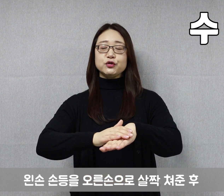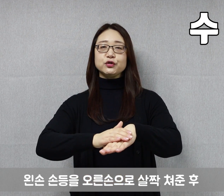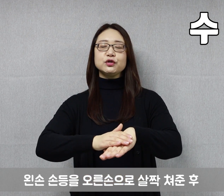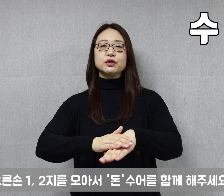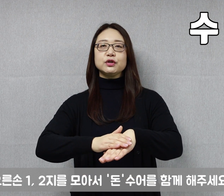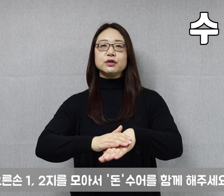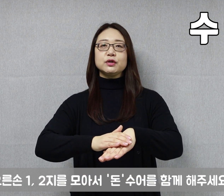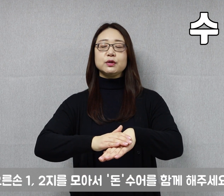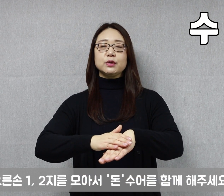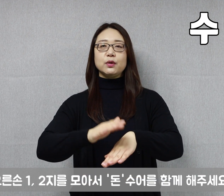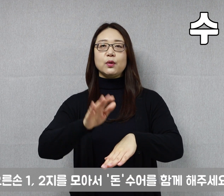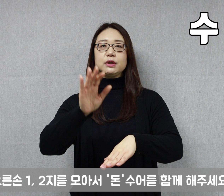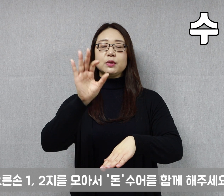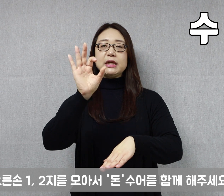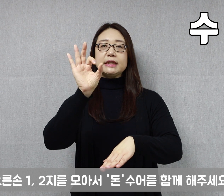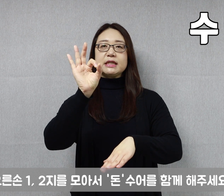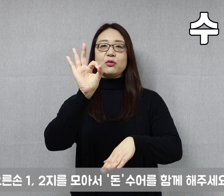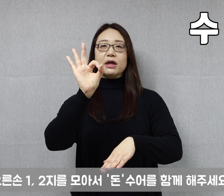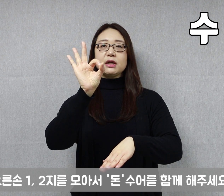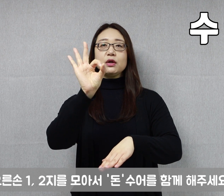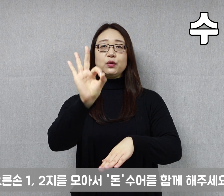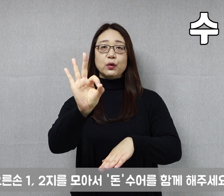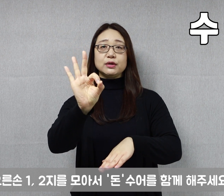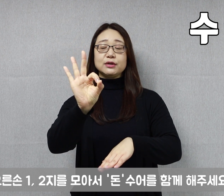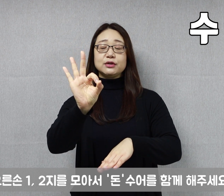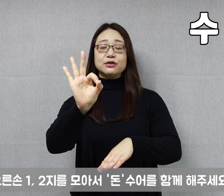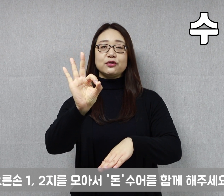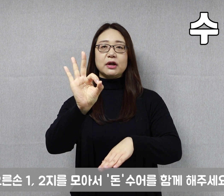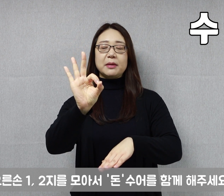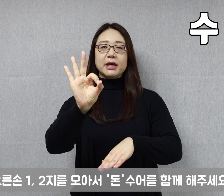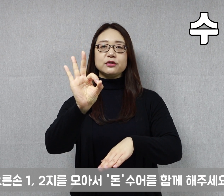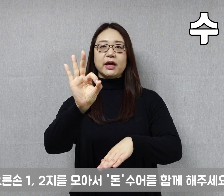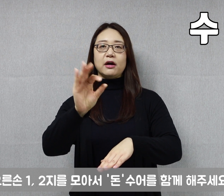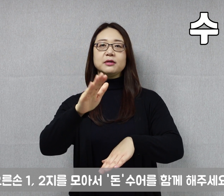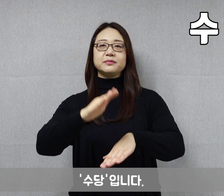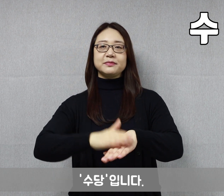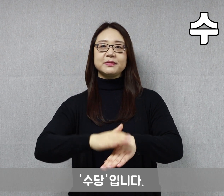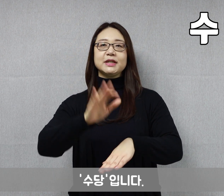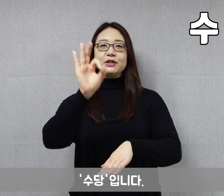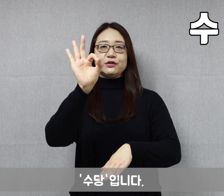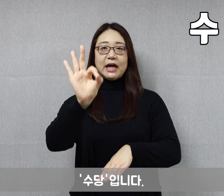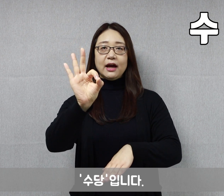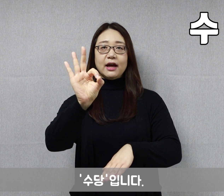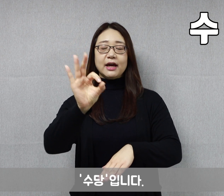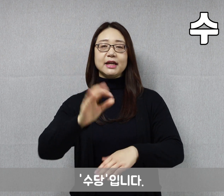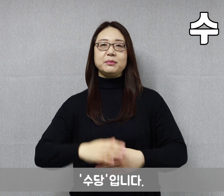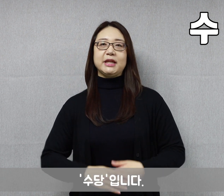후 오른손 1, 2지를 모아서 돈 수어를 함께 해주세요. 수당입니다.